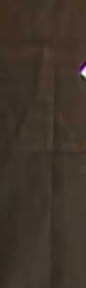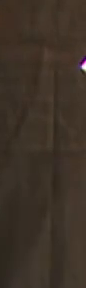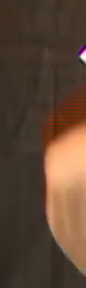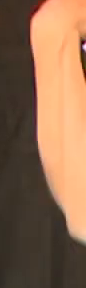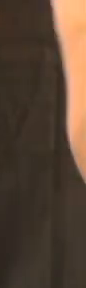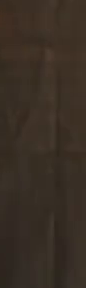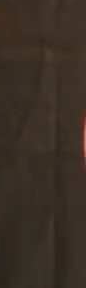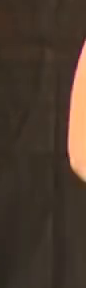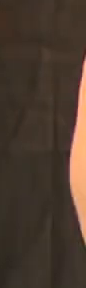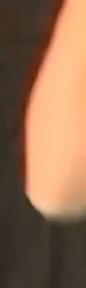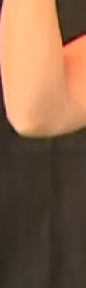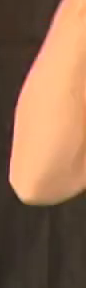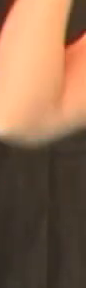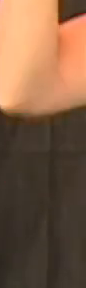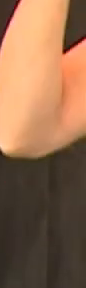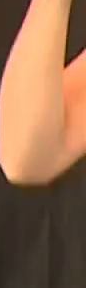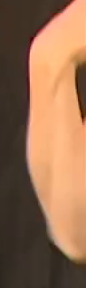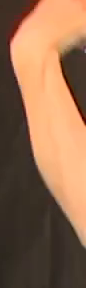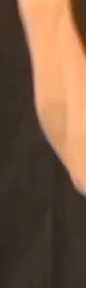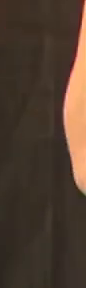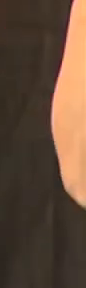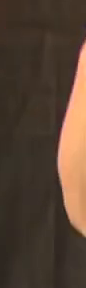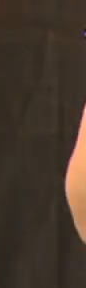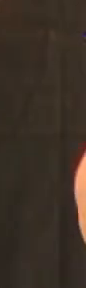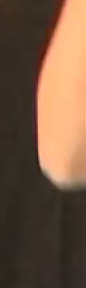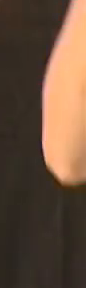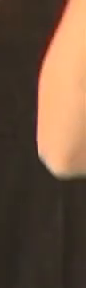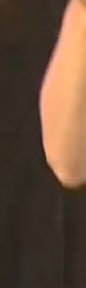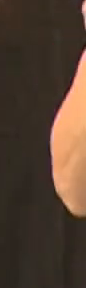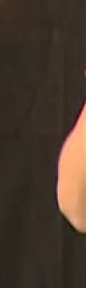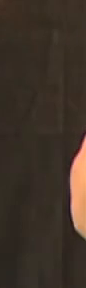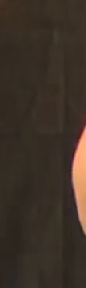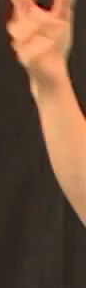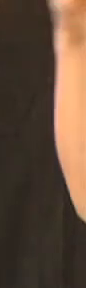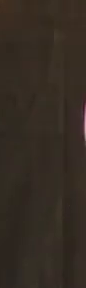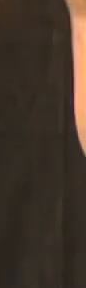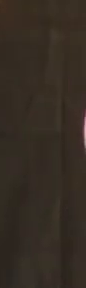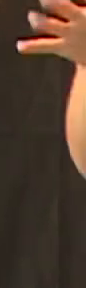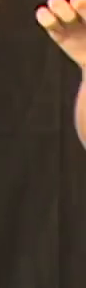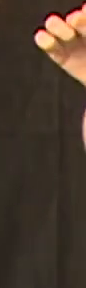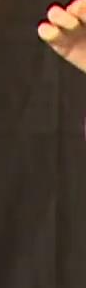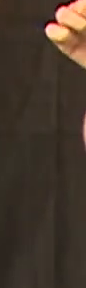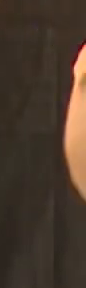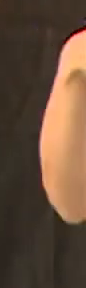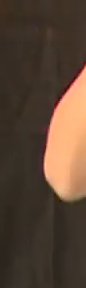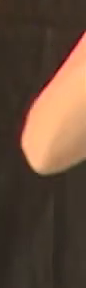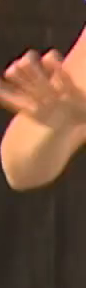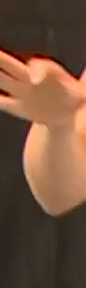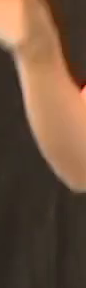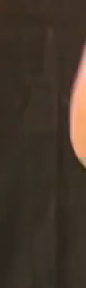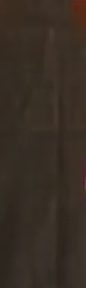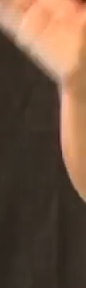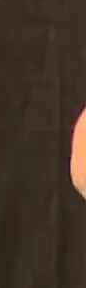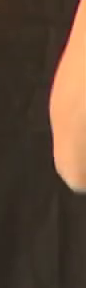We zijn hier aan het protesteren. We zijn hier aan het demonstreren. Tegen een onzichtbare, een zichtbare, een wrede,